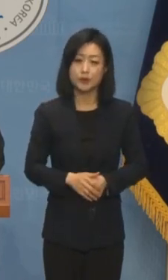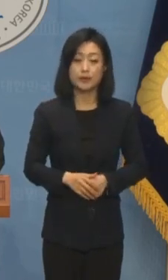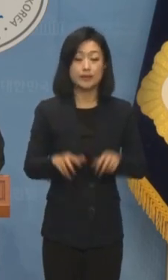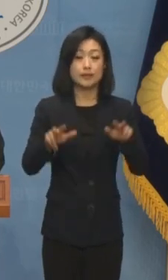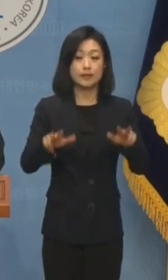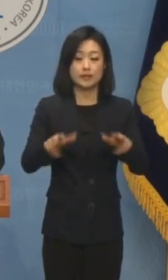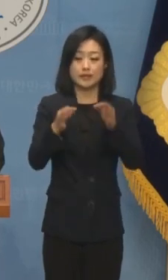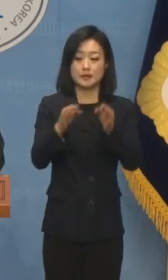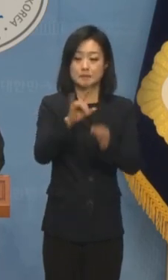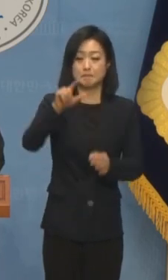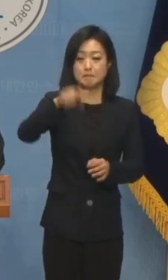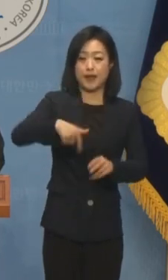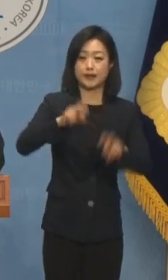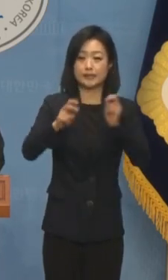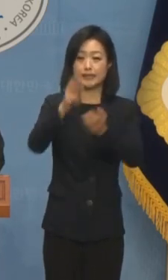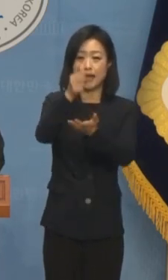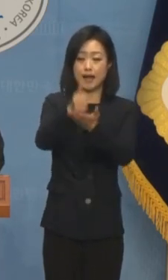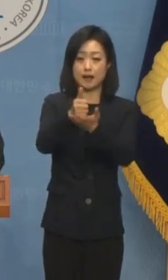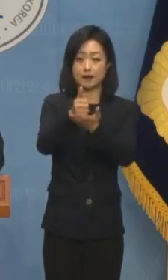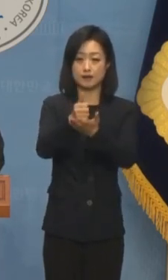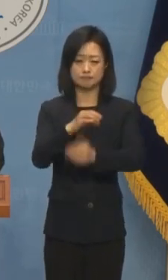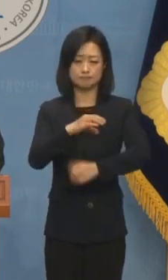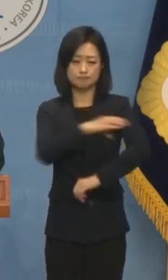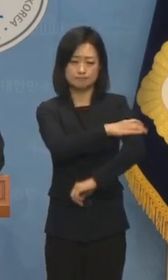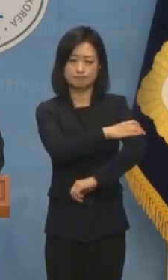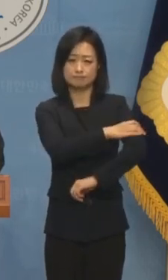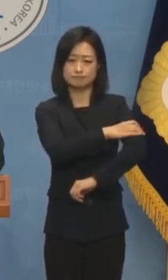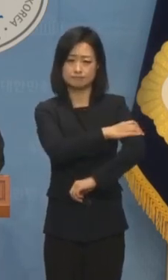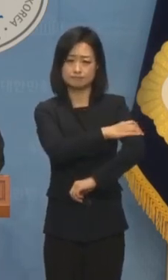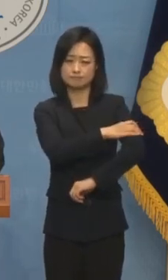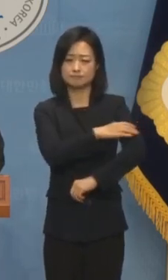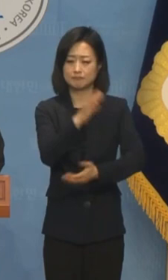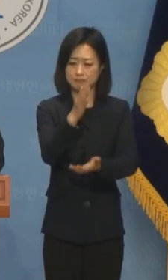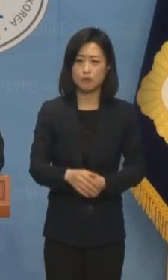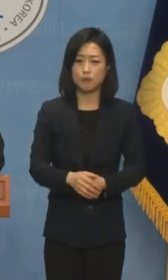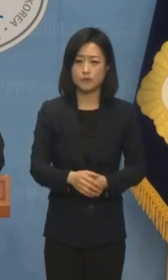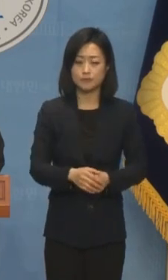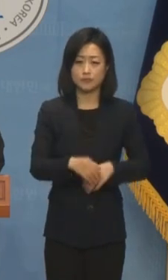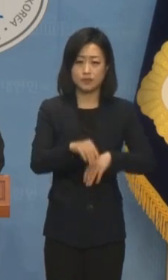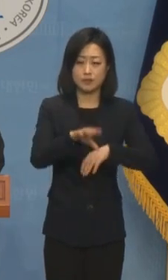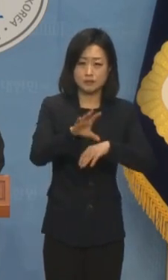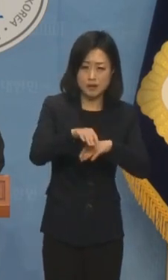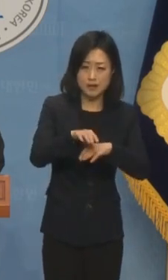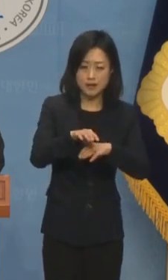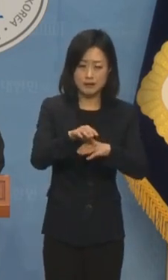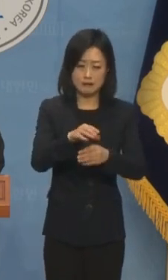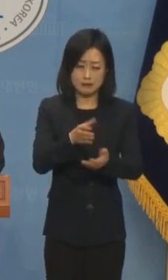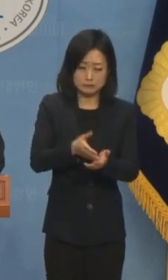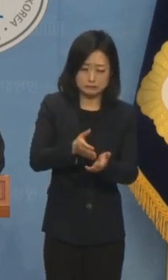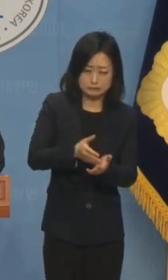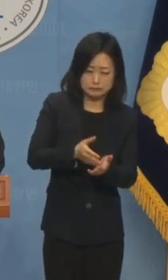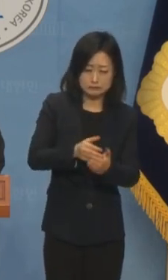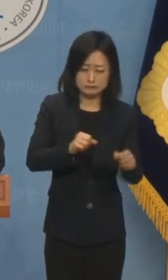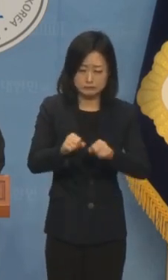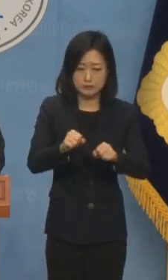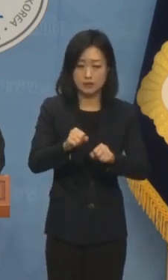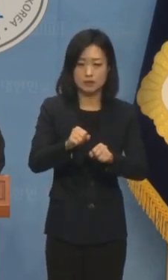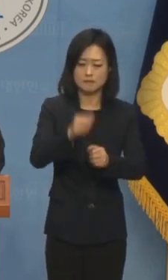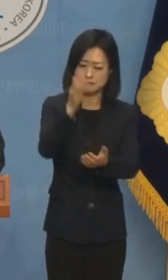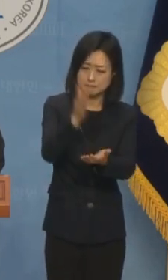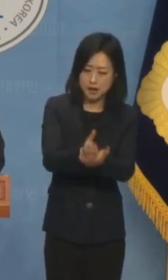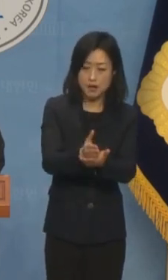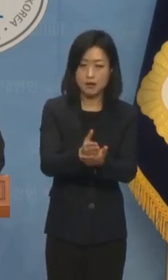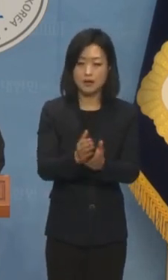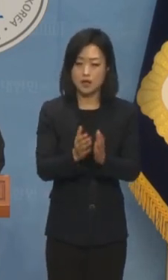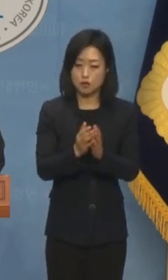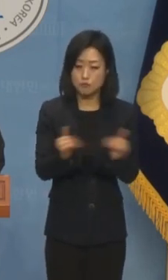지금 김백 사장이 해야 할 일은 권력과 자본의 입맛대로 뉴스를 장사하는 것이 아니라